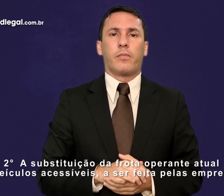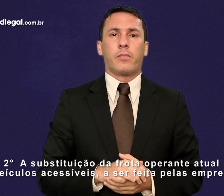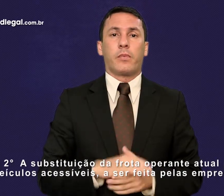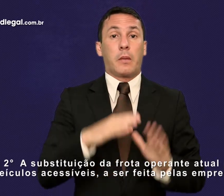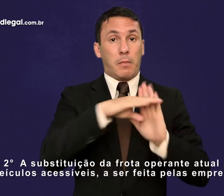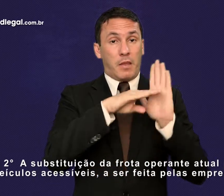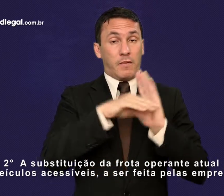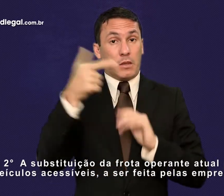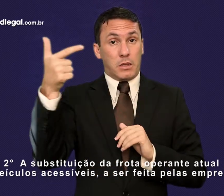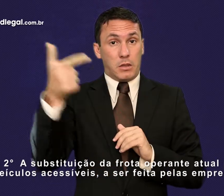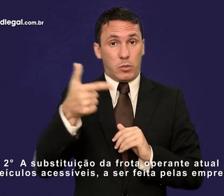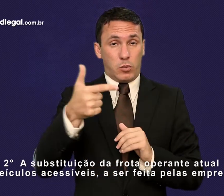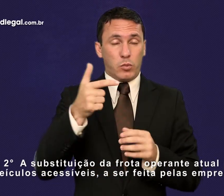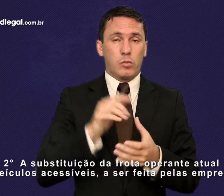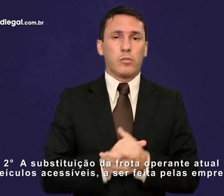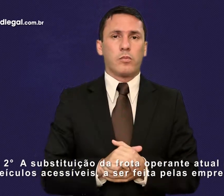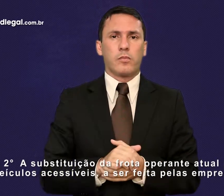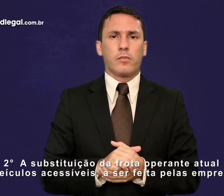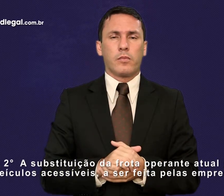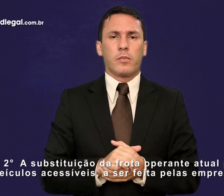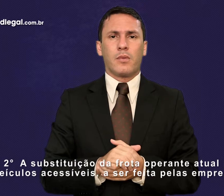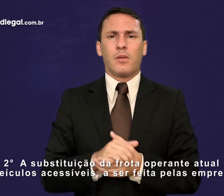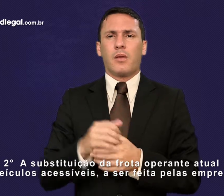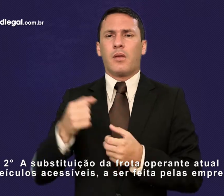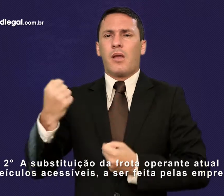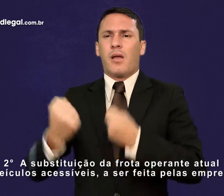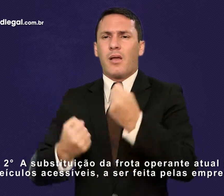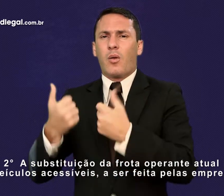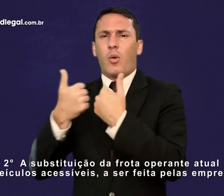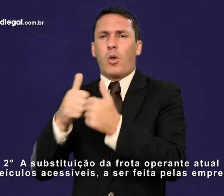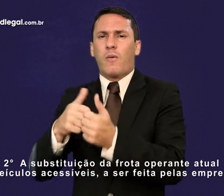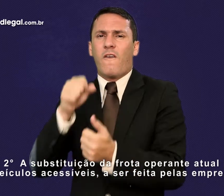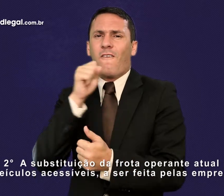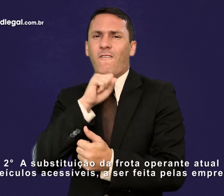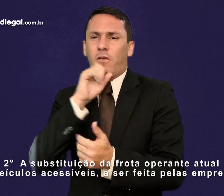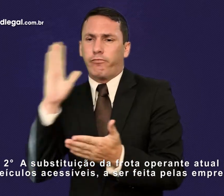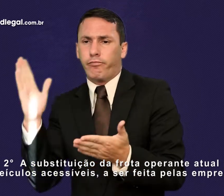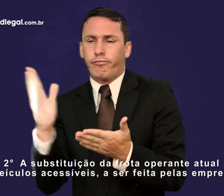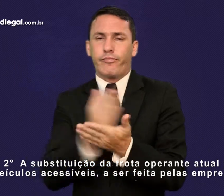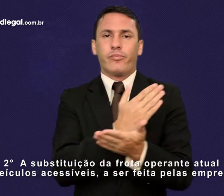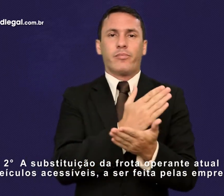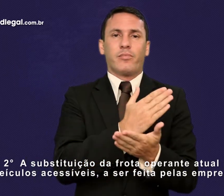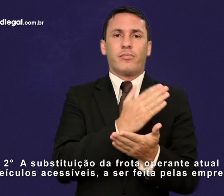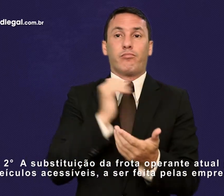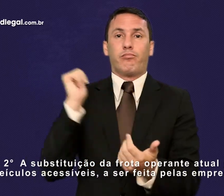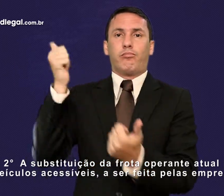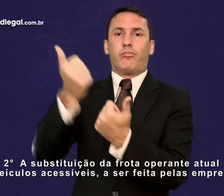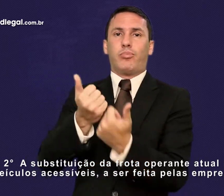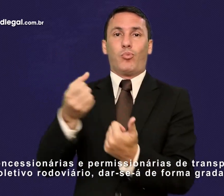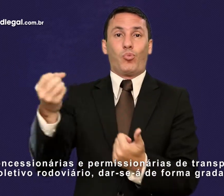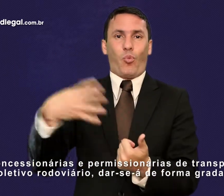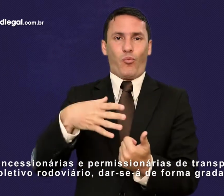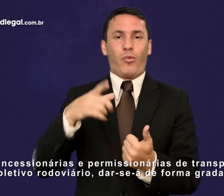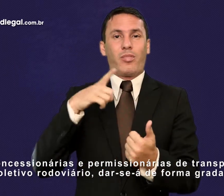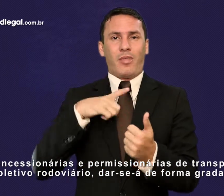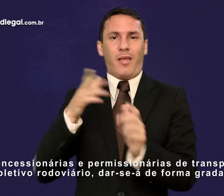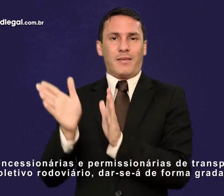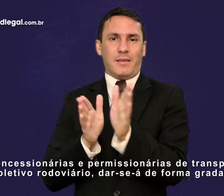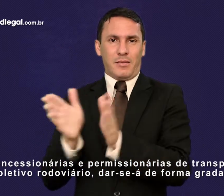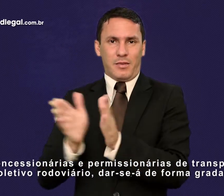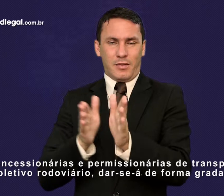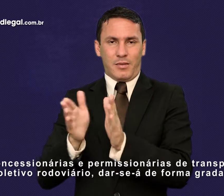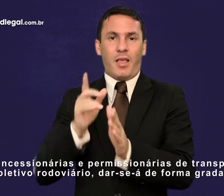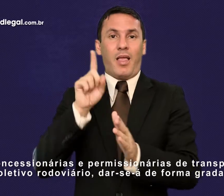Parágrafo 2º. A substituição da frota operante atual por veículos acessíveis a ser feita pelas empresas concessionárias